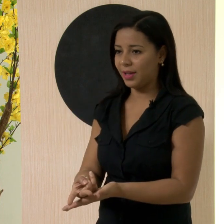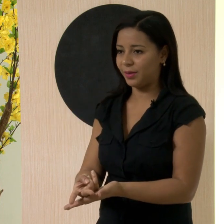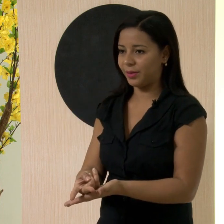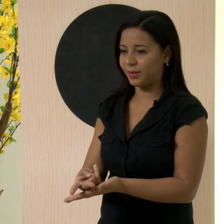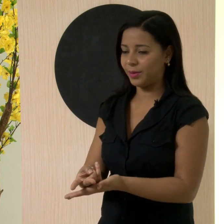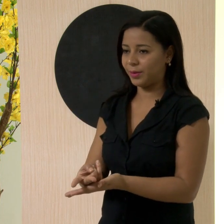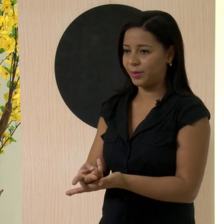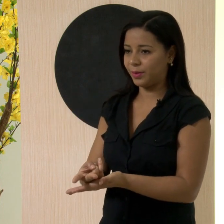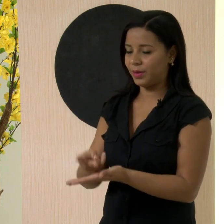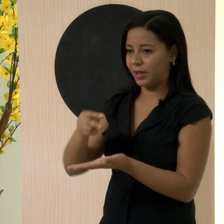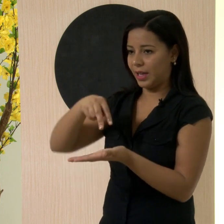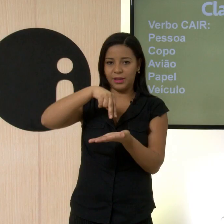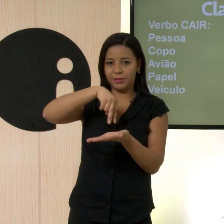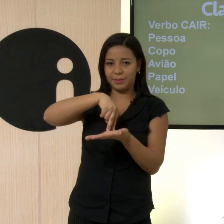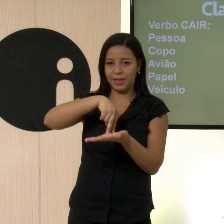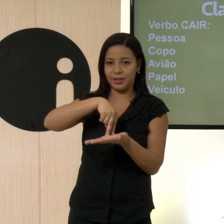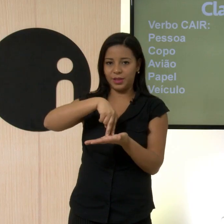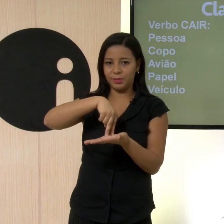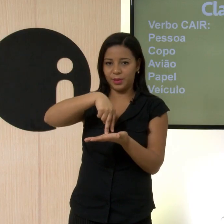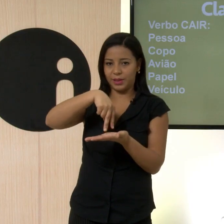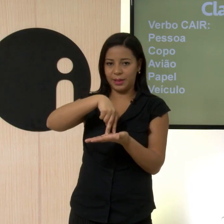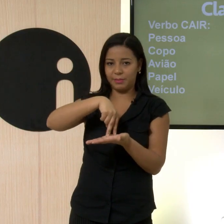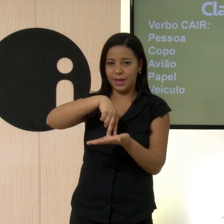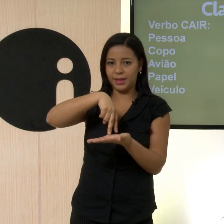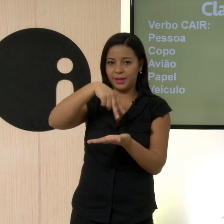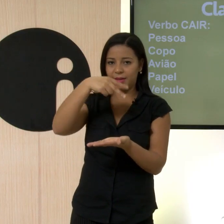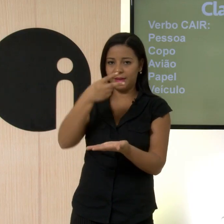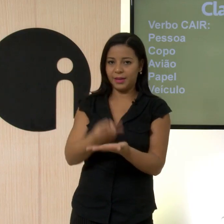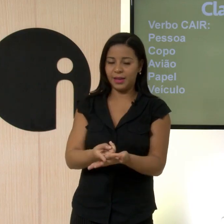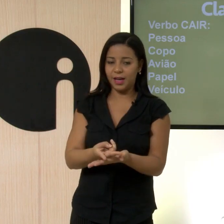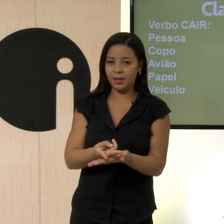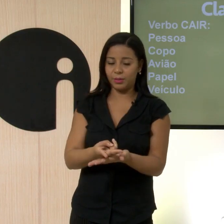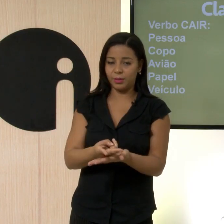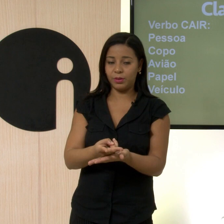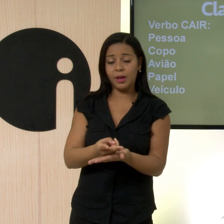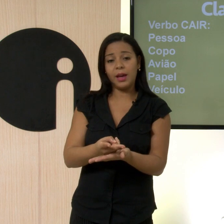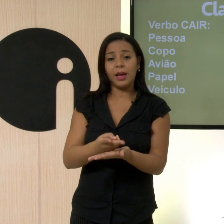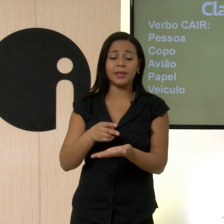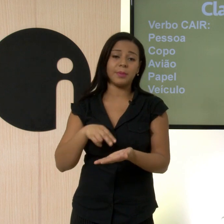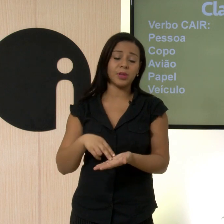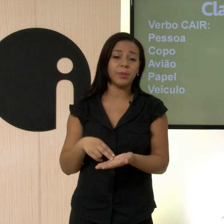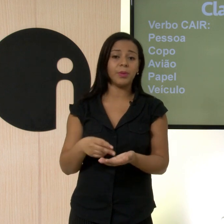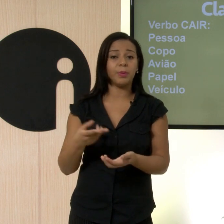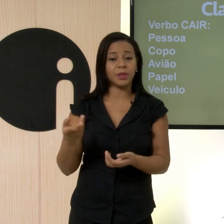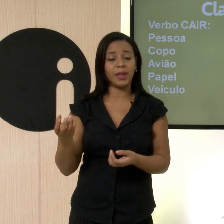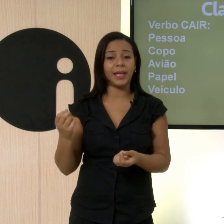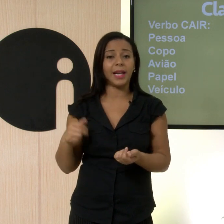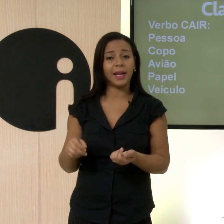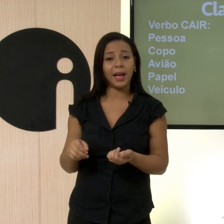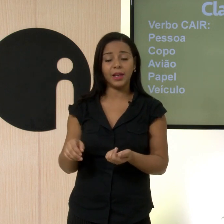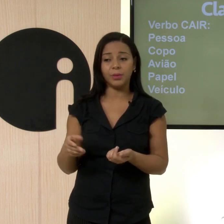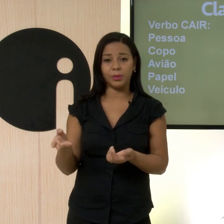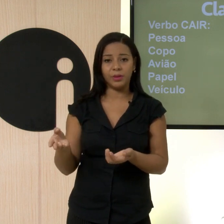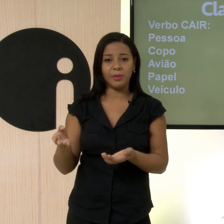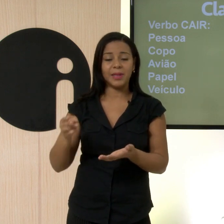caiu. Ok? Novamente, a pessoa está em pé e caiu. Essa pessoa, eu posso falar que ela caiu. Mas